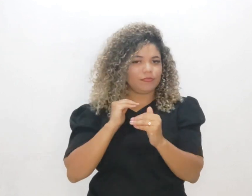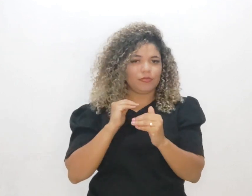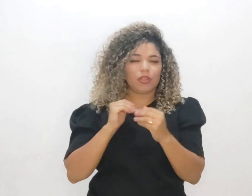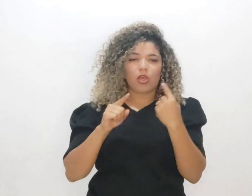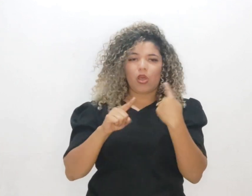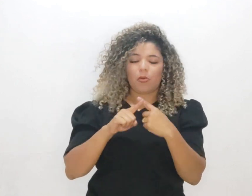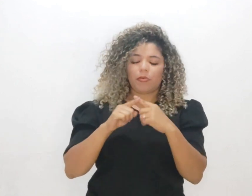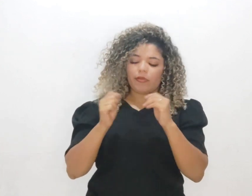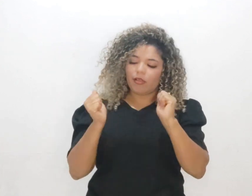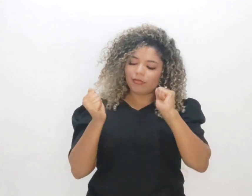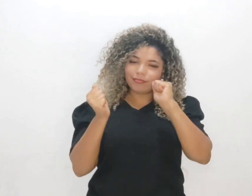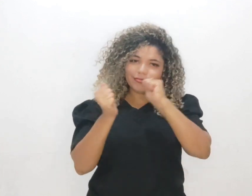se acoplando.